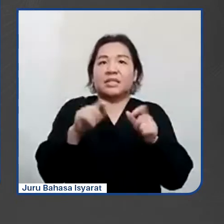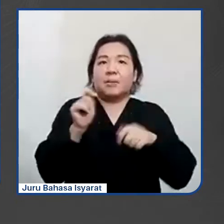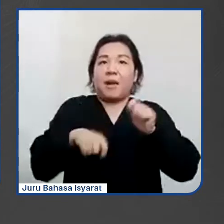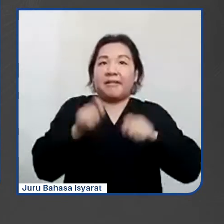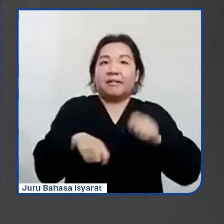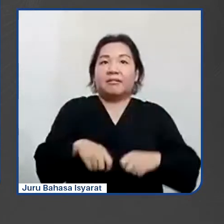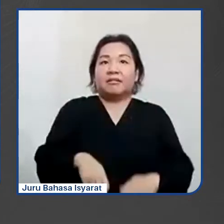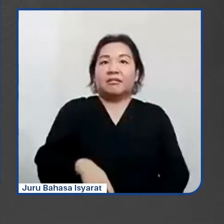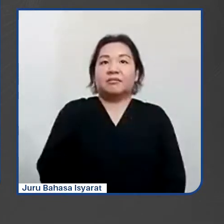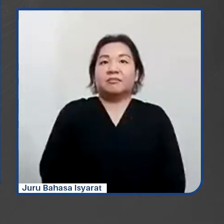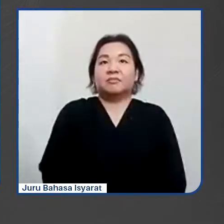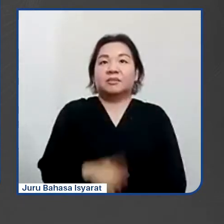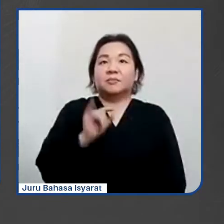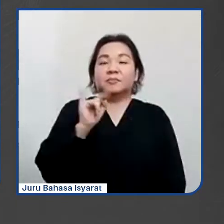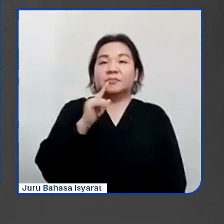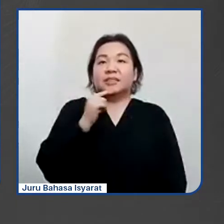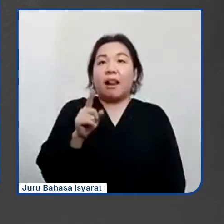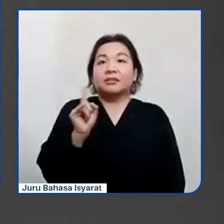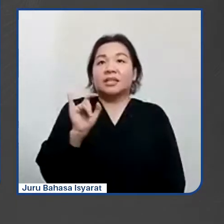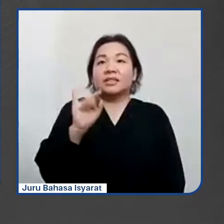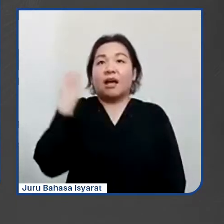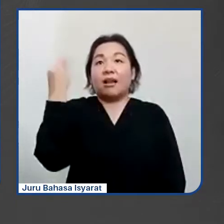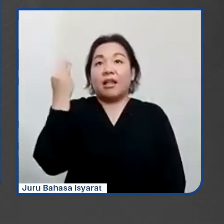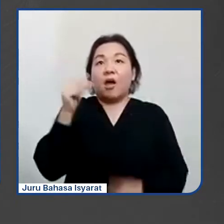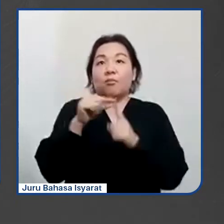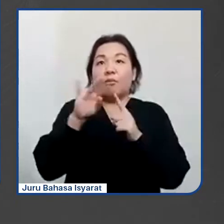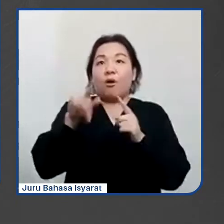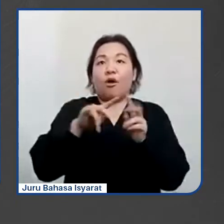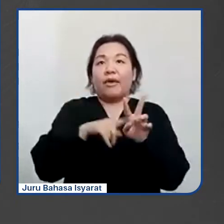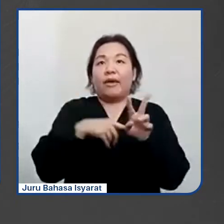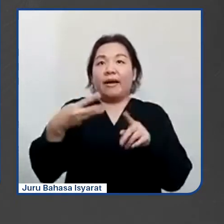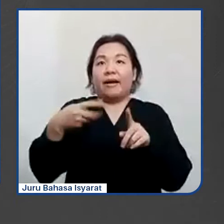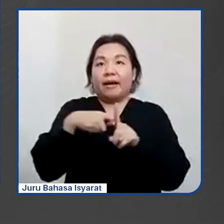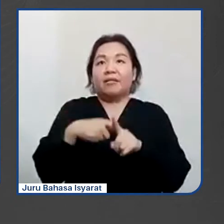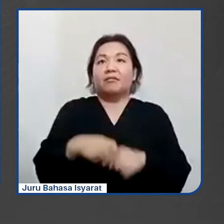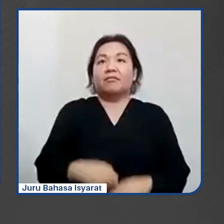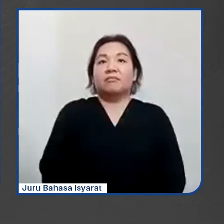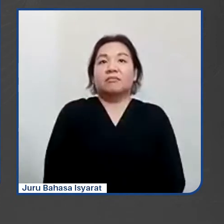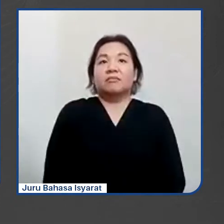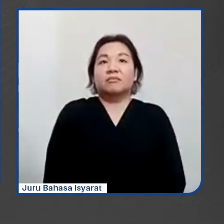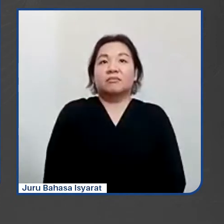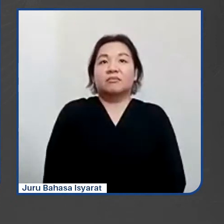Warehouse Project, kayak Soundrenalin, terus habis itu ada